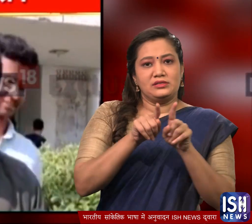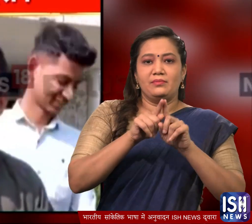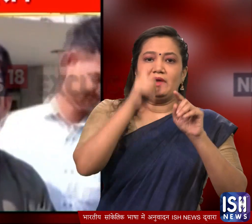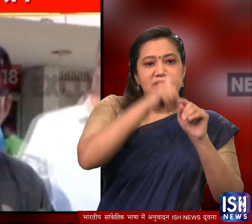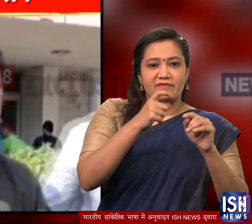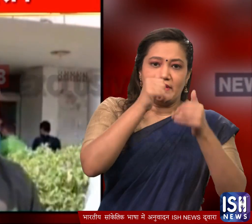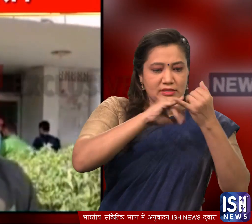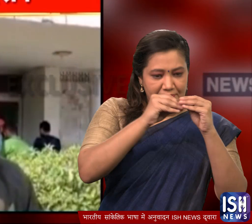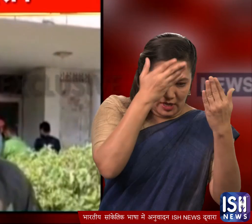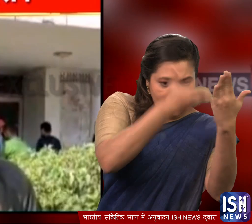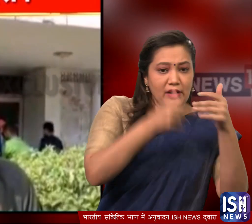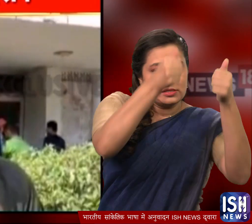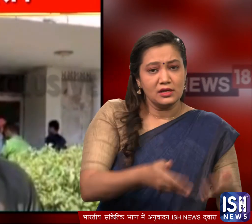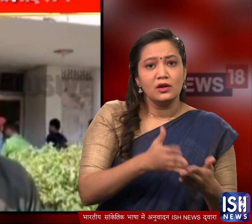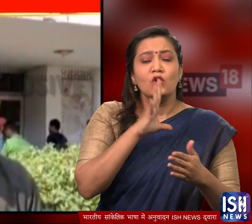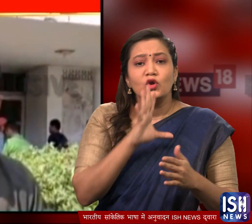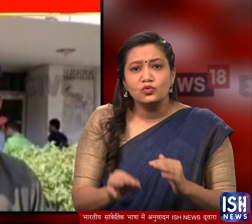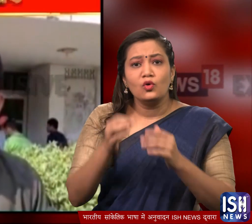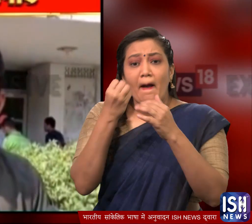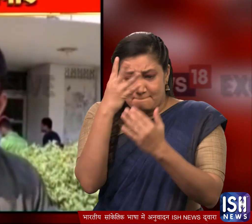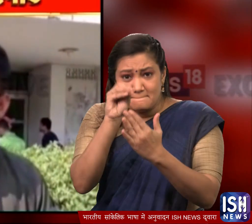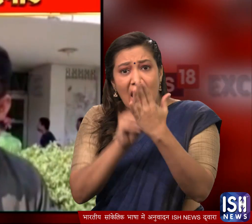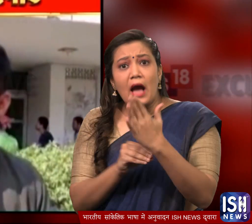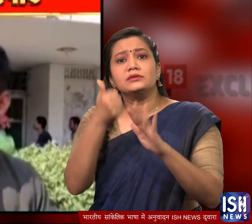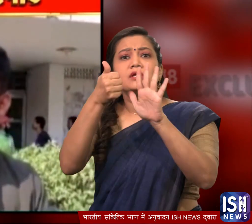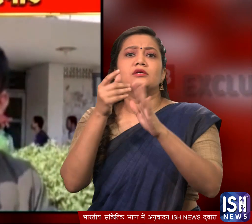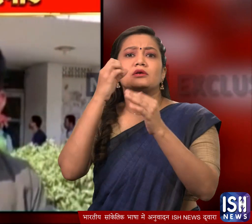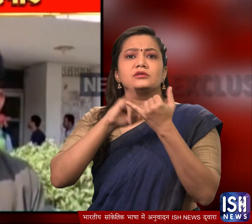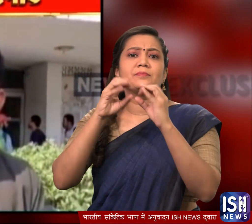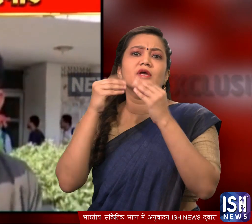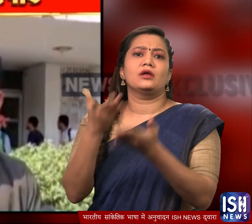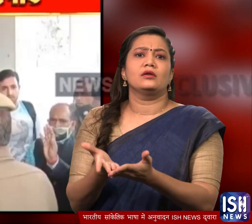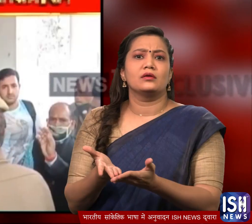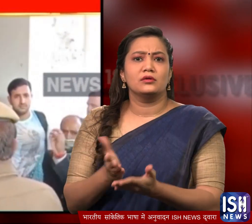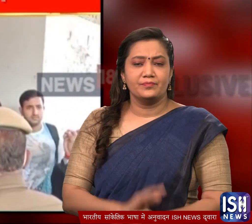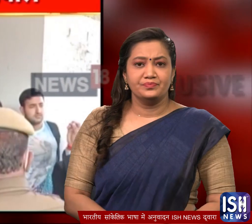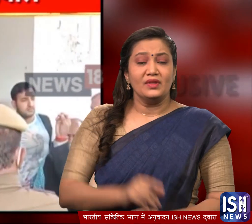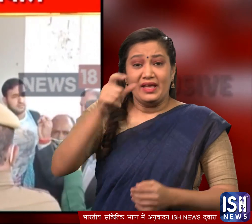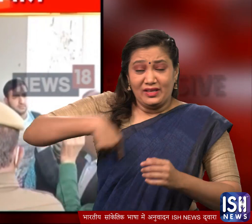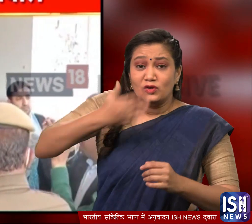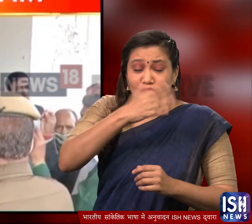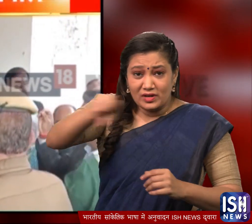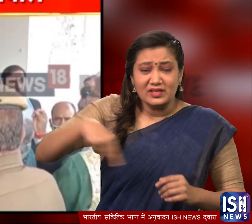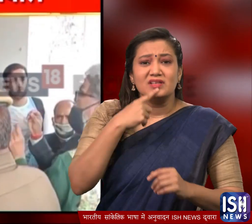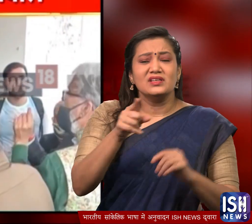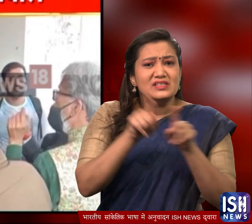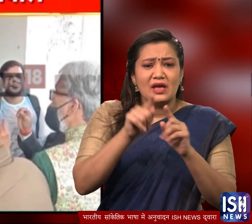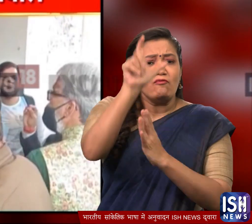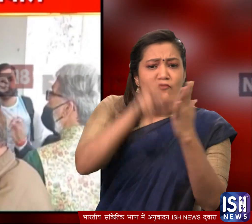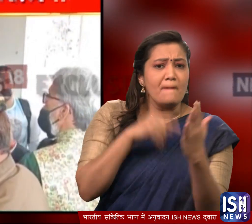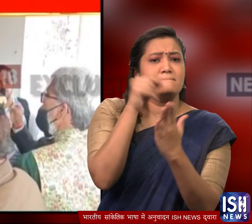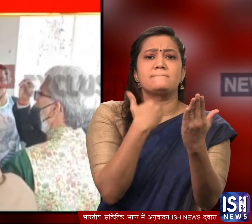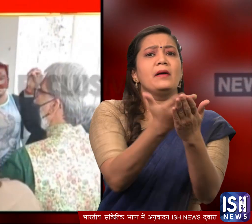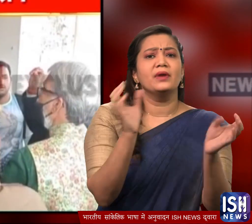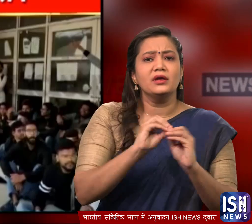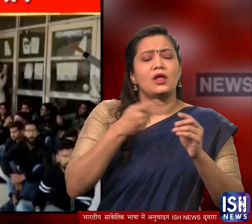आधार पे रिजल्ट जारी किया गया है और जबकि 6 सब्जेक्ट में नंबर दिए गए हैं। प्रदर्शनकारियों ने यह भी शिकायत की कि उनसे वजीफे के फॉर्म